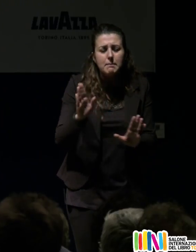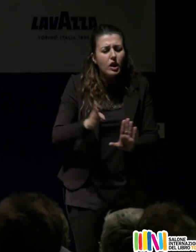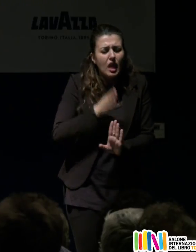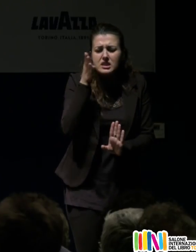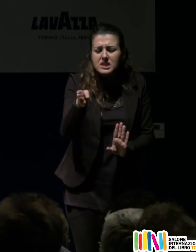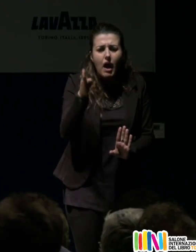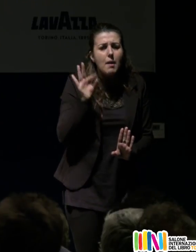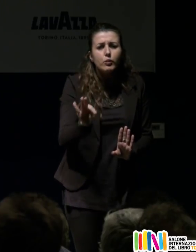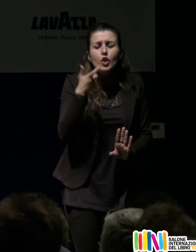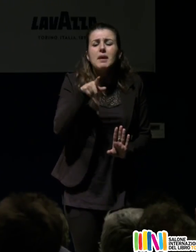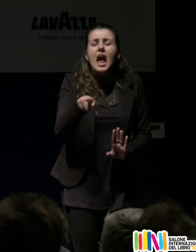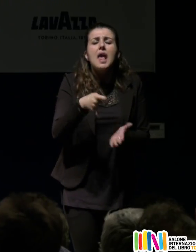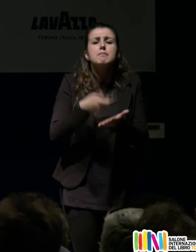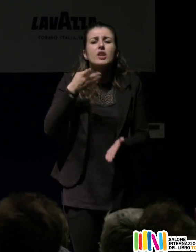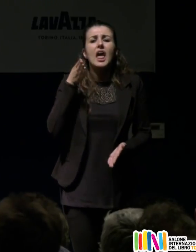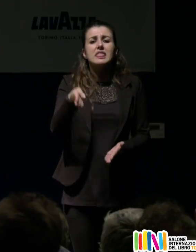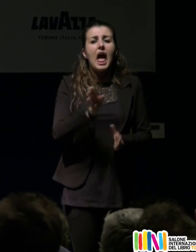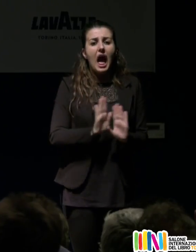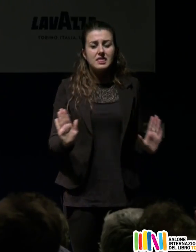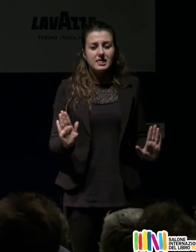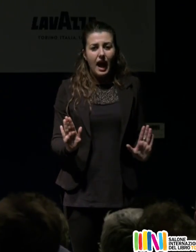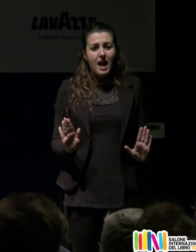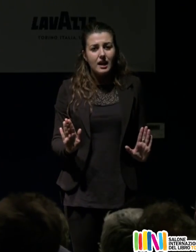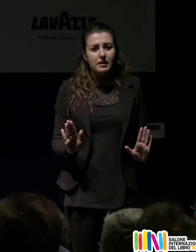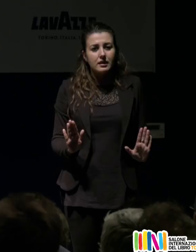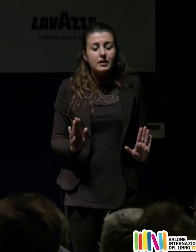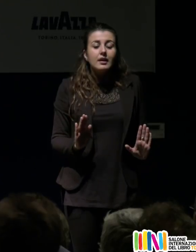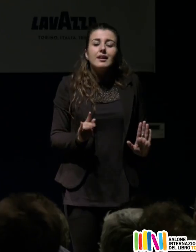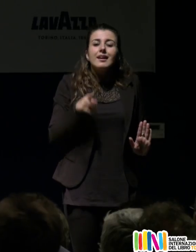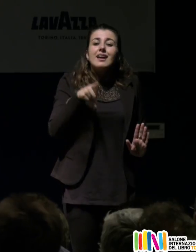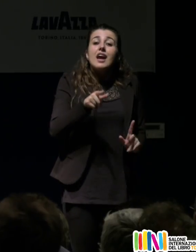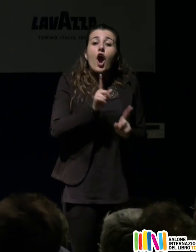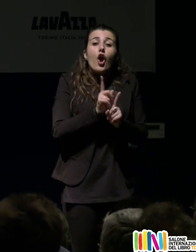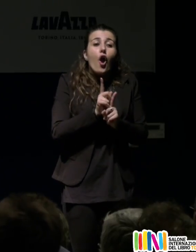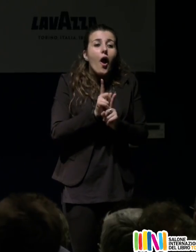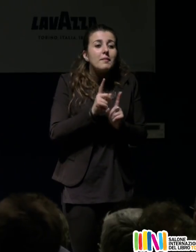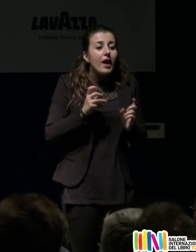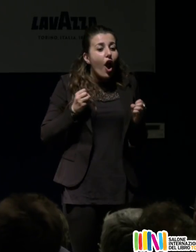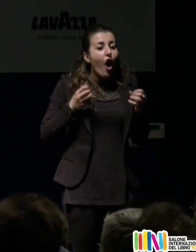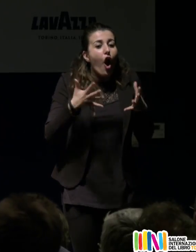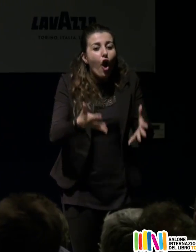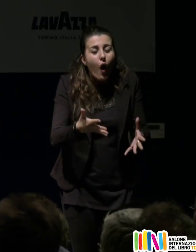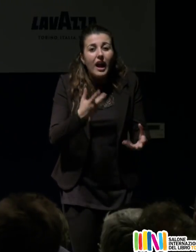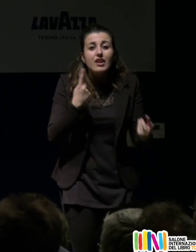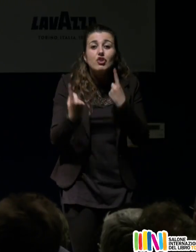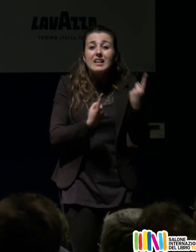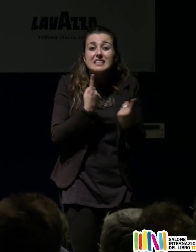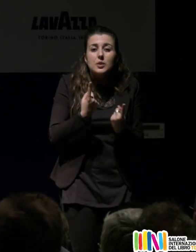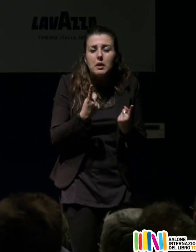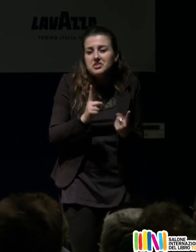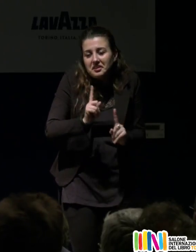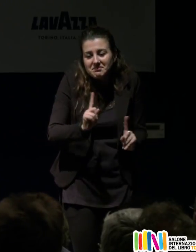se è importante andare no e qui non si tratta di una missione mistica ma di una sorta di